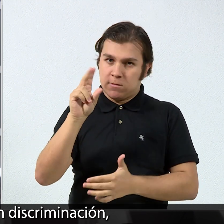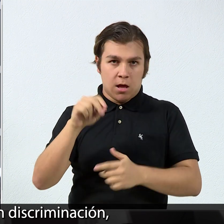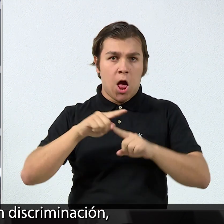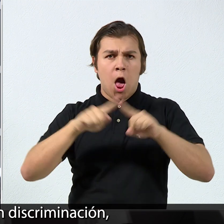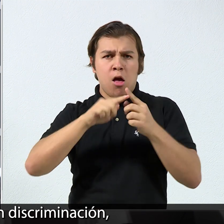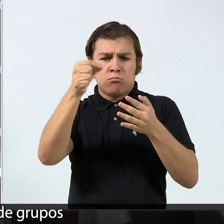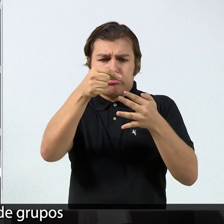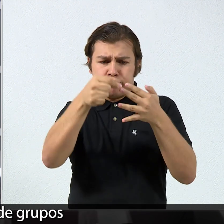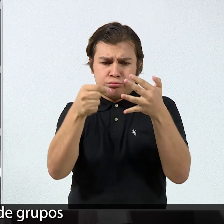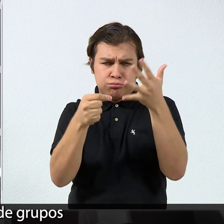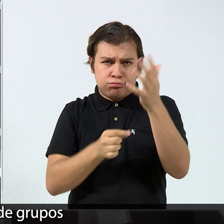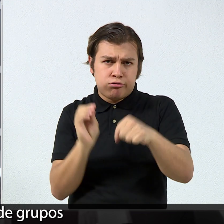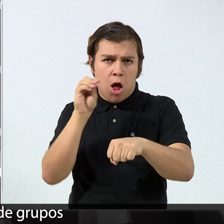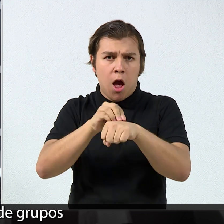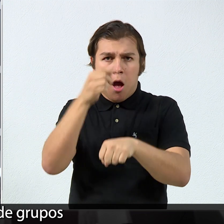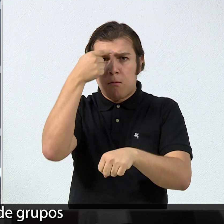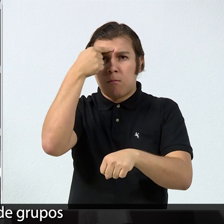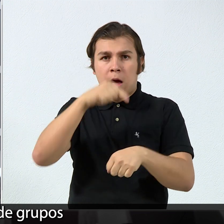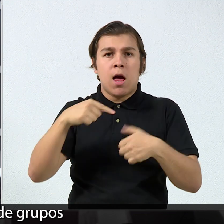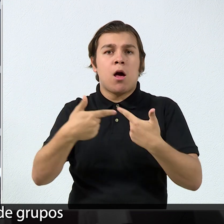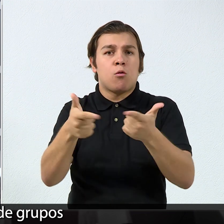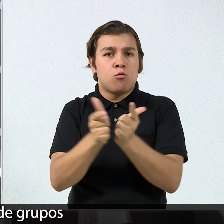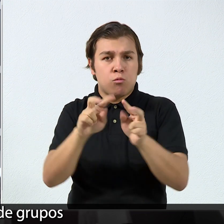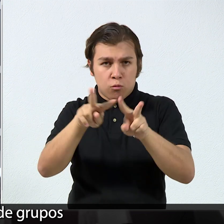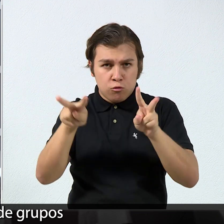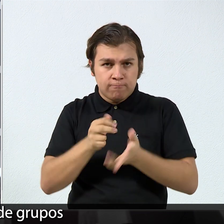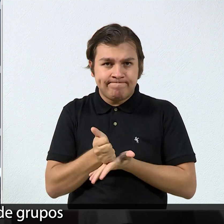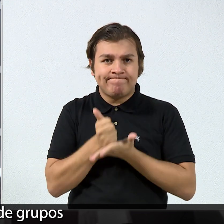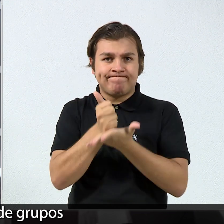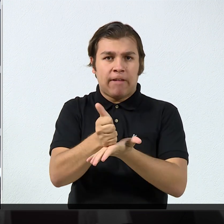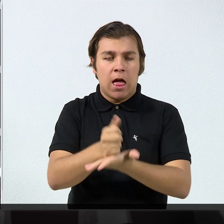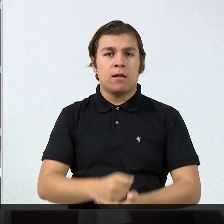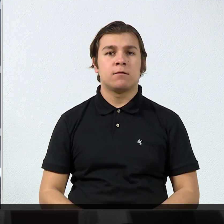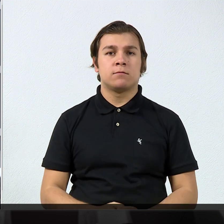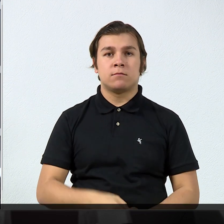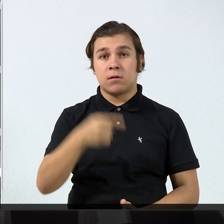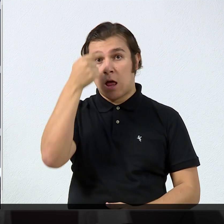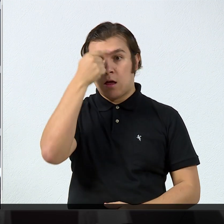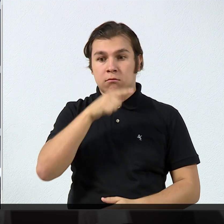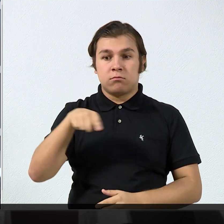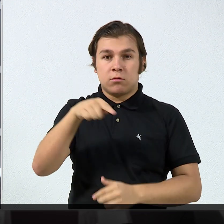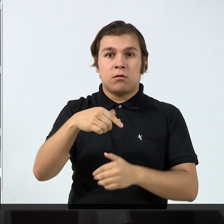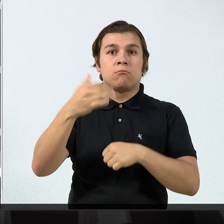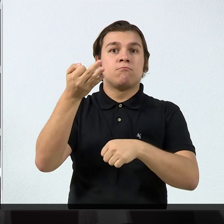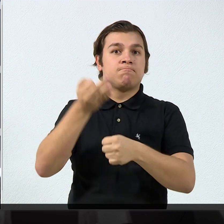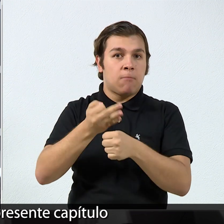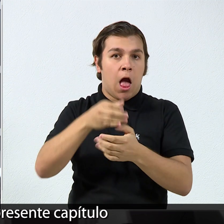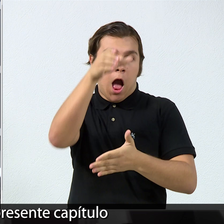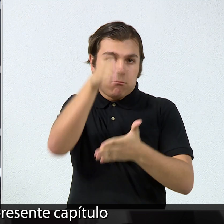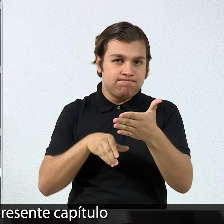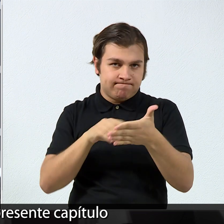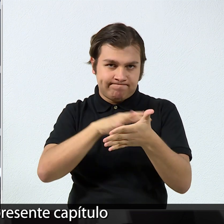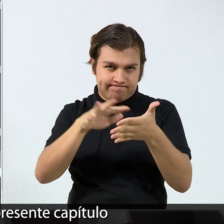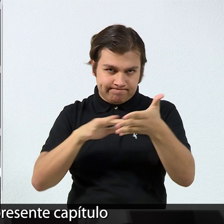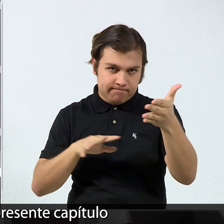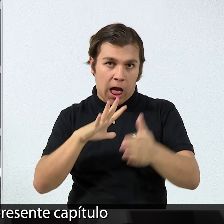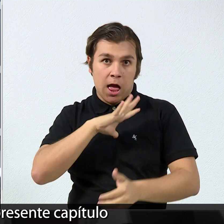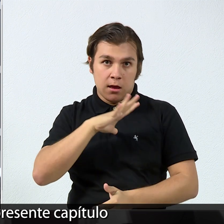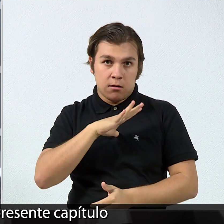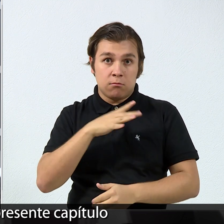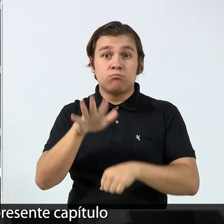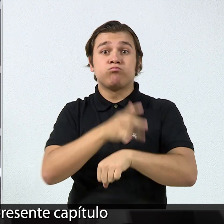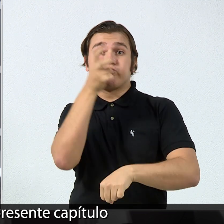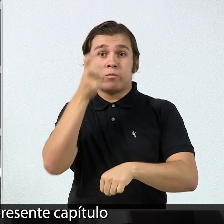diversas disposiciones en favor de grupos en situación de vulnerabilidad contemplados en este capítulo. Para ello, en el